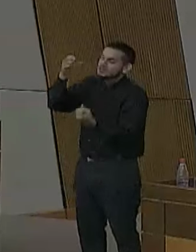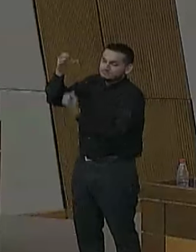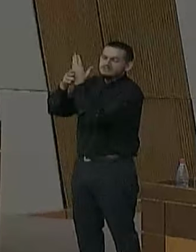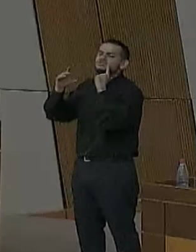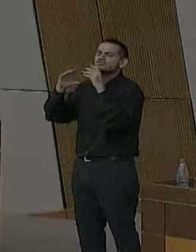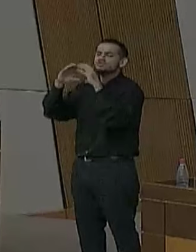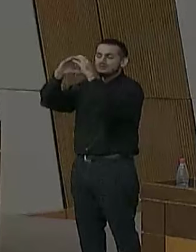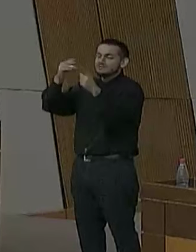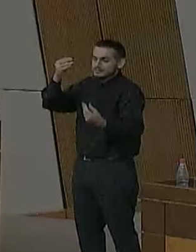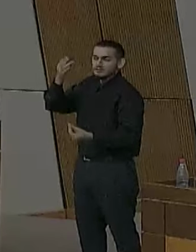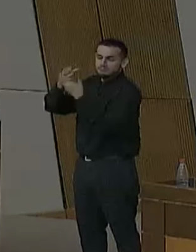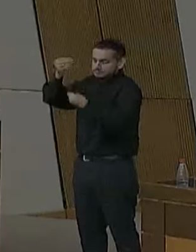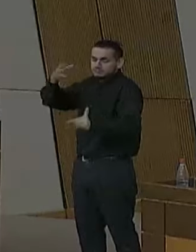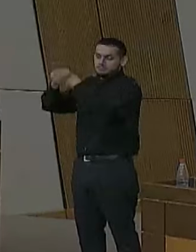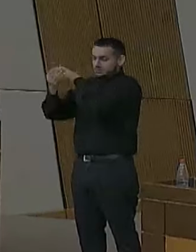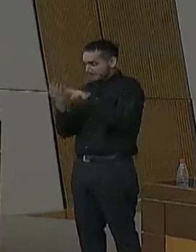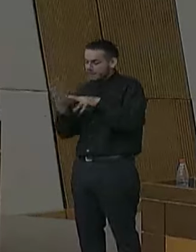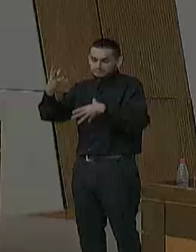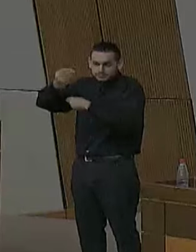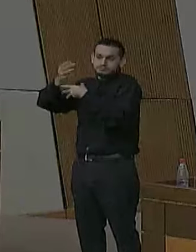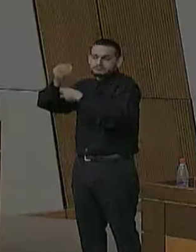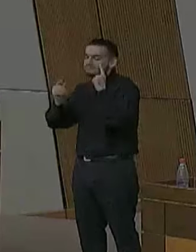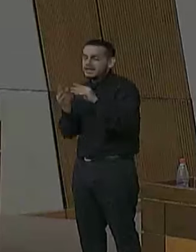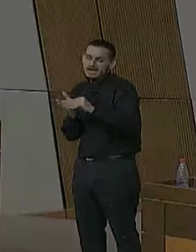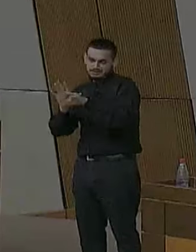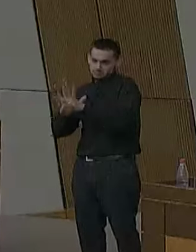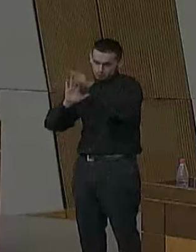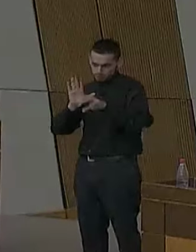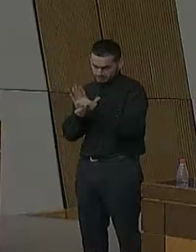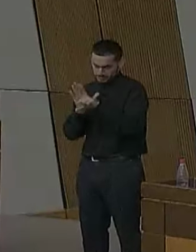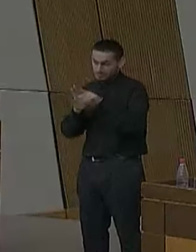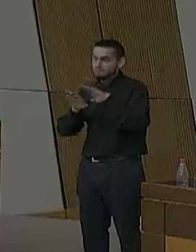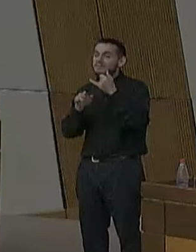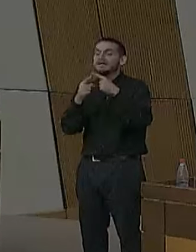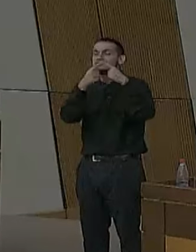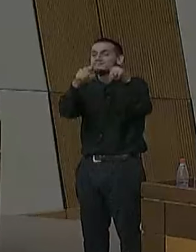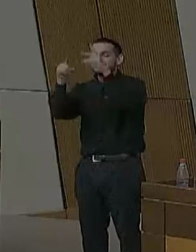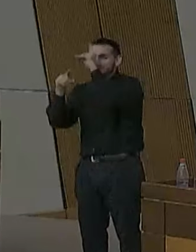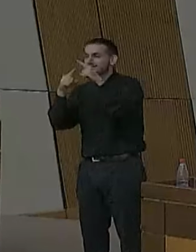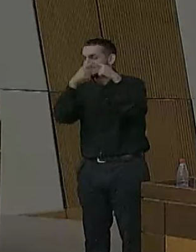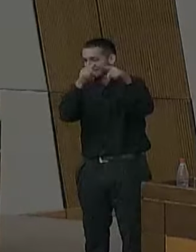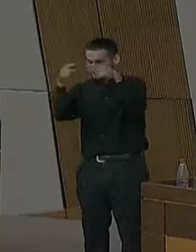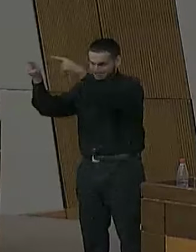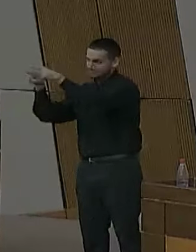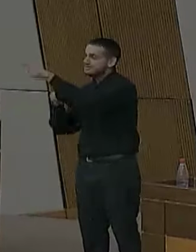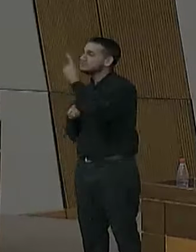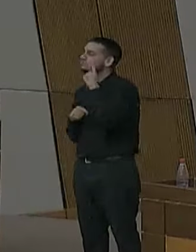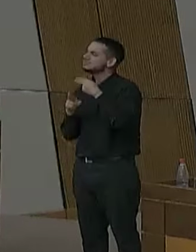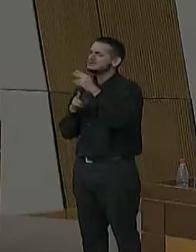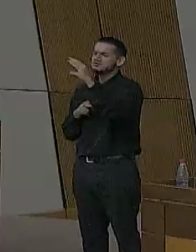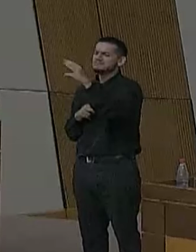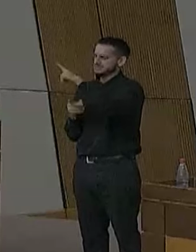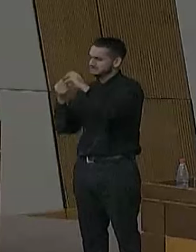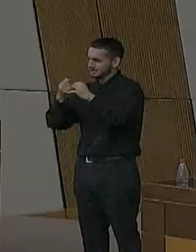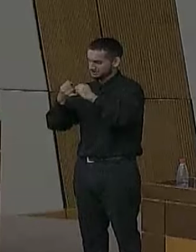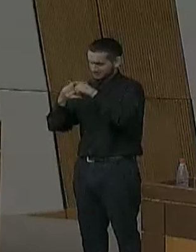los intereses tanto del sector y, por otro lado, sea aplicable. Porque acá lo que buscamos también, como decía César Martínez, una ley que no